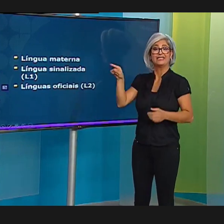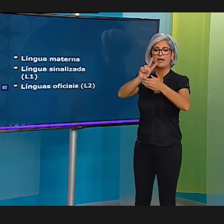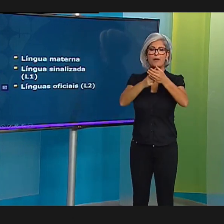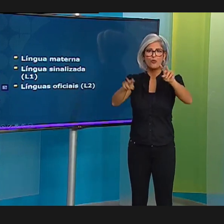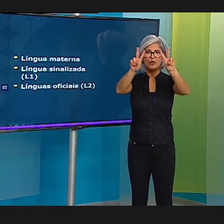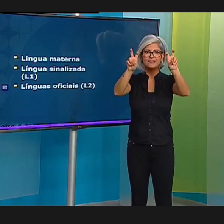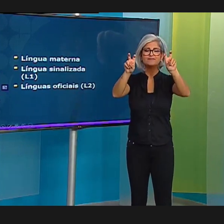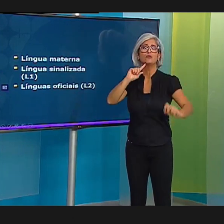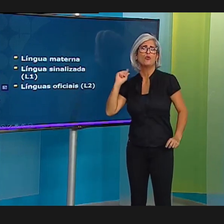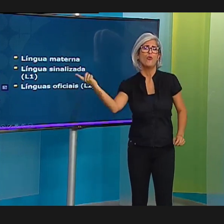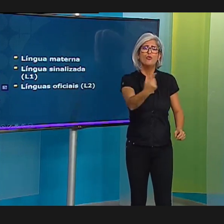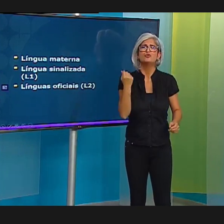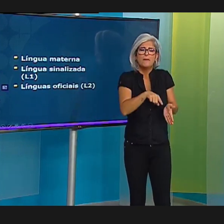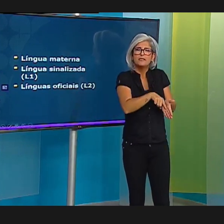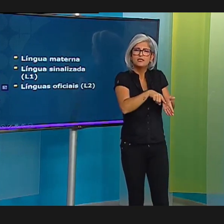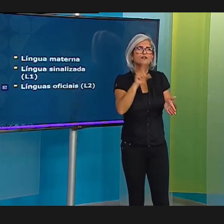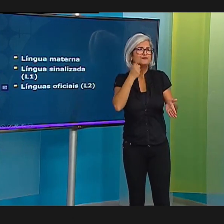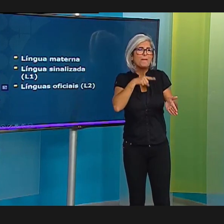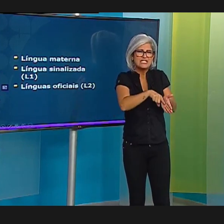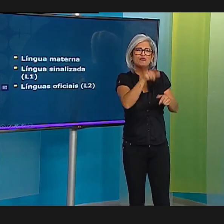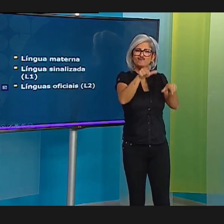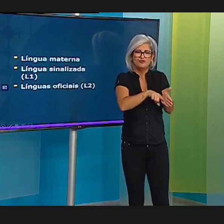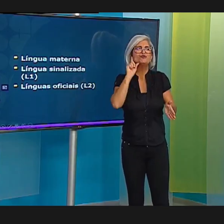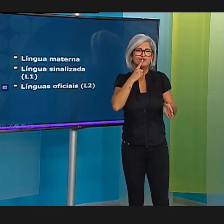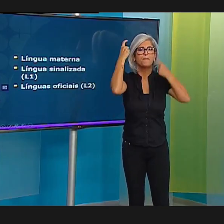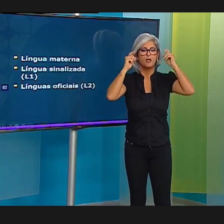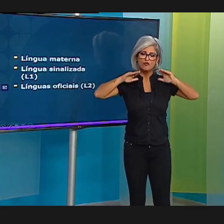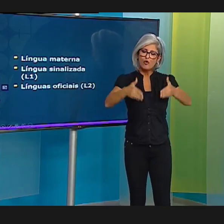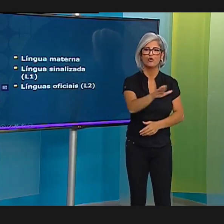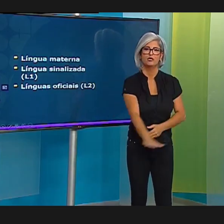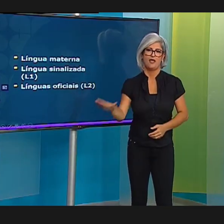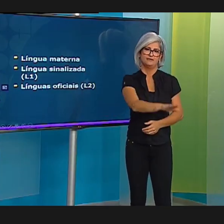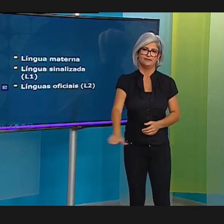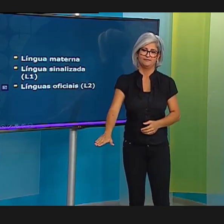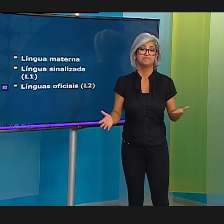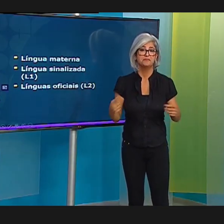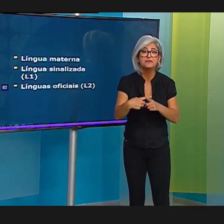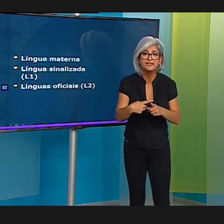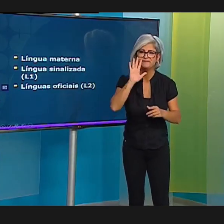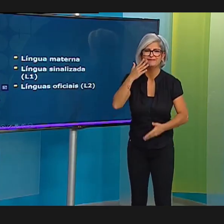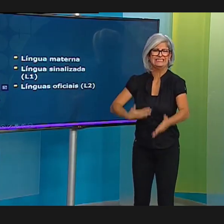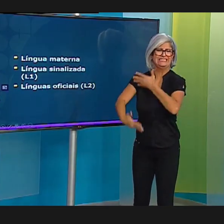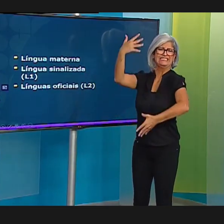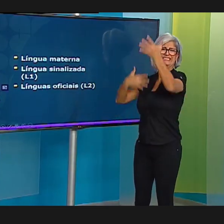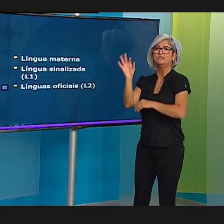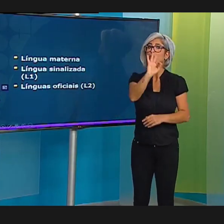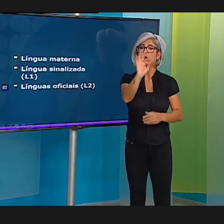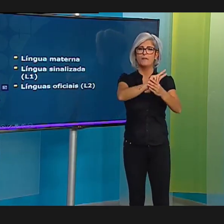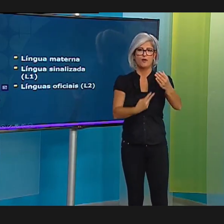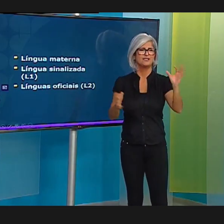materna? Oficialmente, de fato, na proposta de educação bilíngue e das pesquisas voltadas à educação de surdos, em relação à língua materna, o foco é uma pesquisa